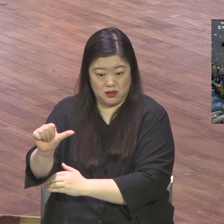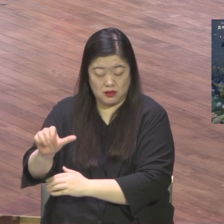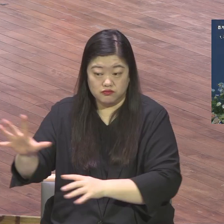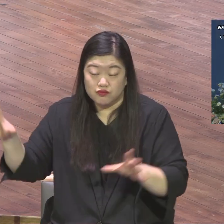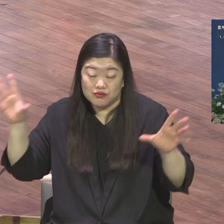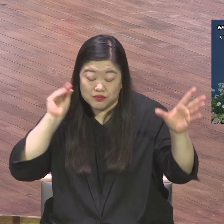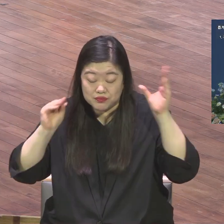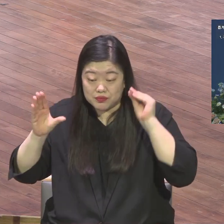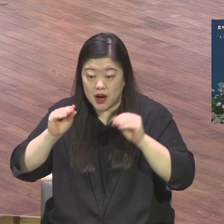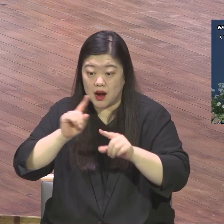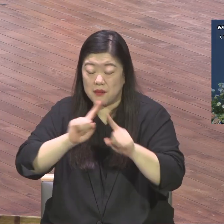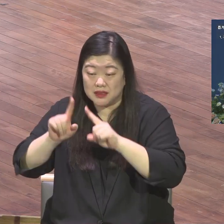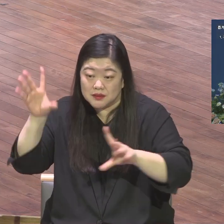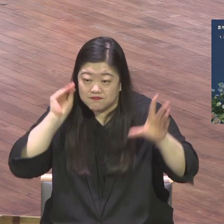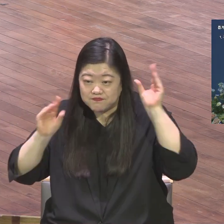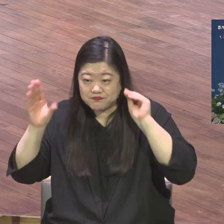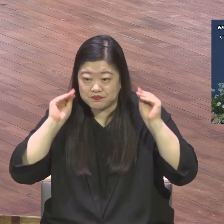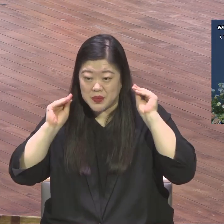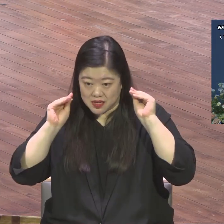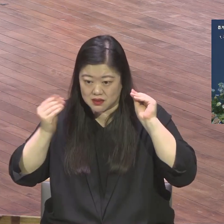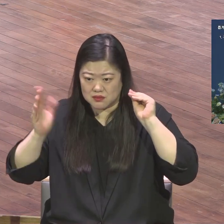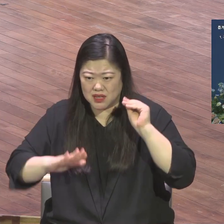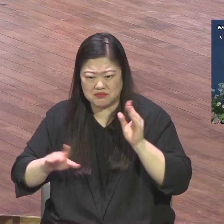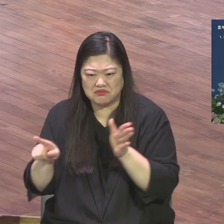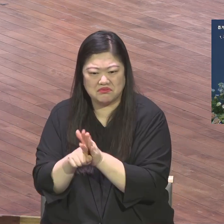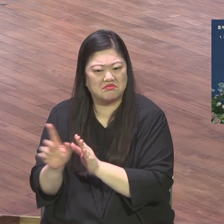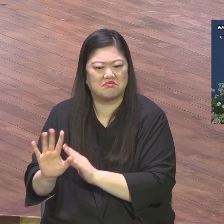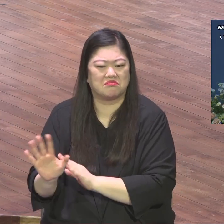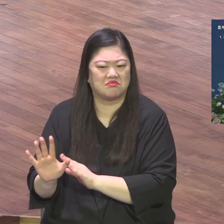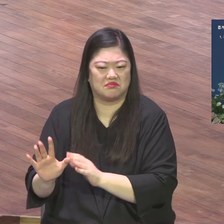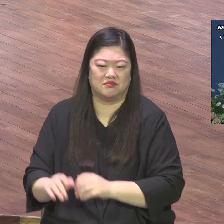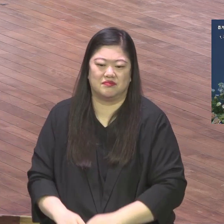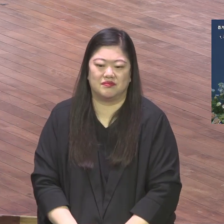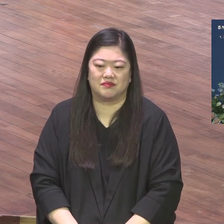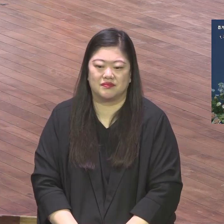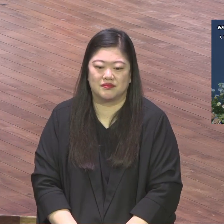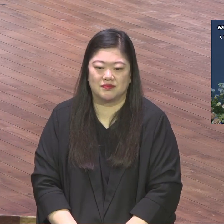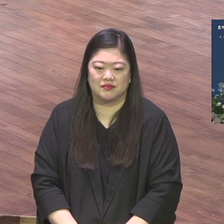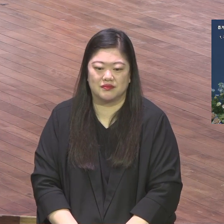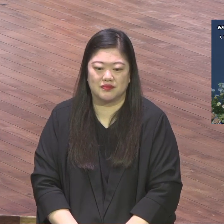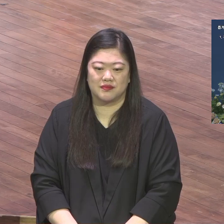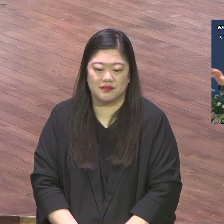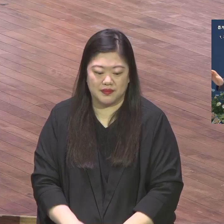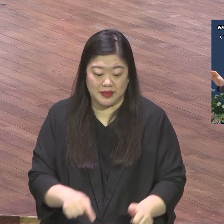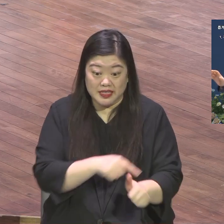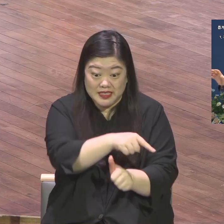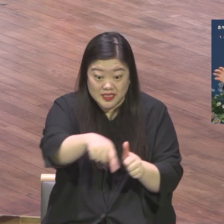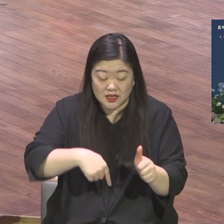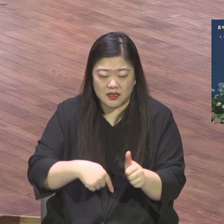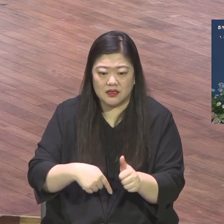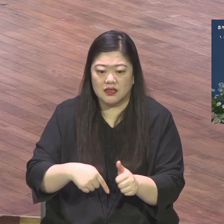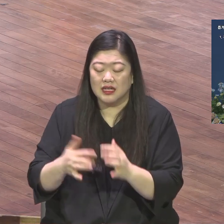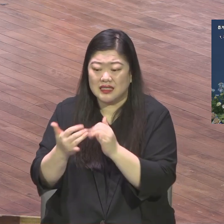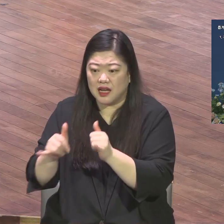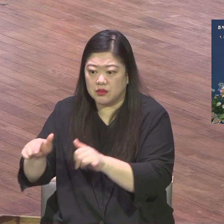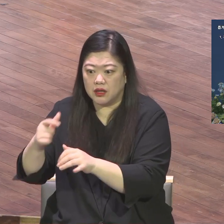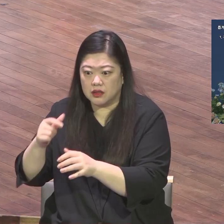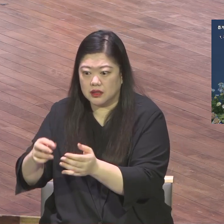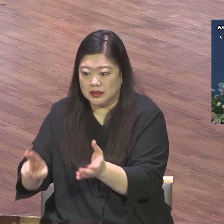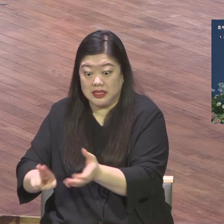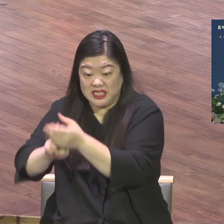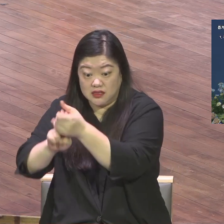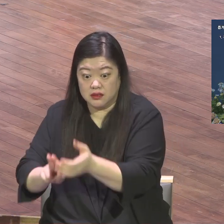자, 이들은 어떻게 하시든지 백성들의 관심을 예수님에게서 멀리하게 하려고 잊어버리게